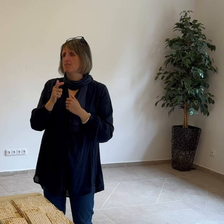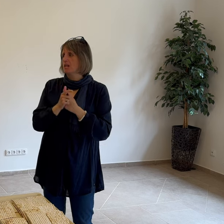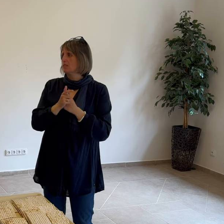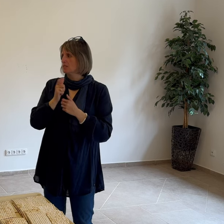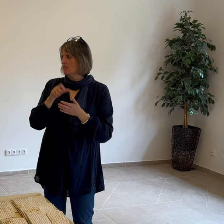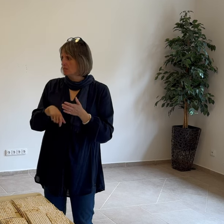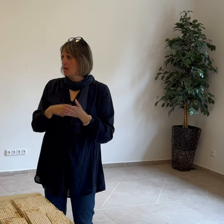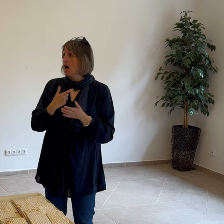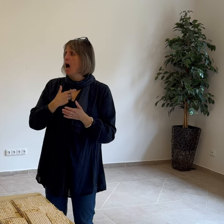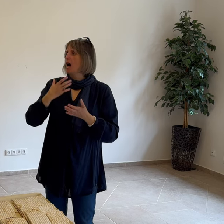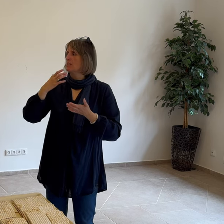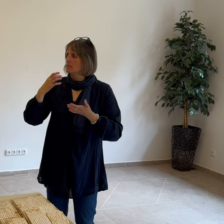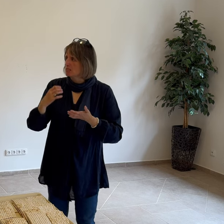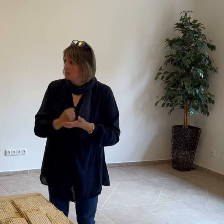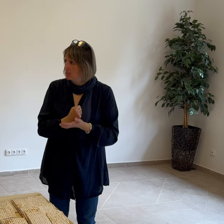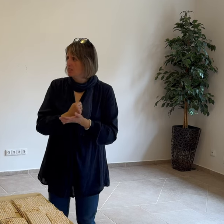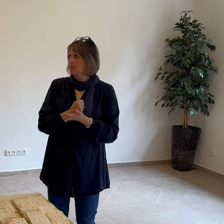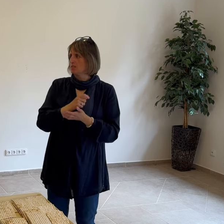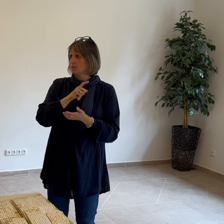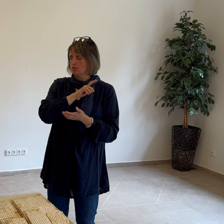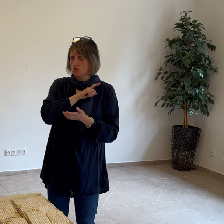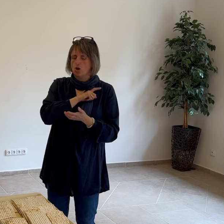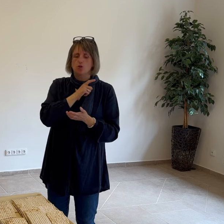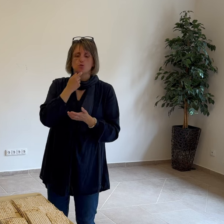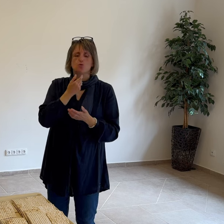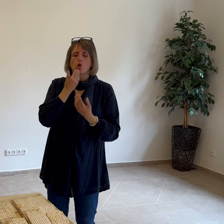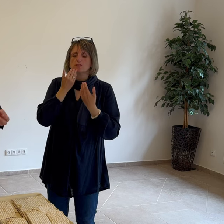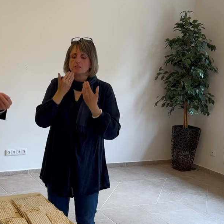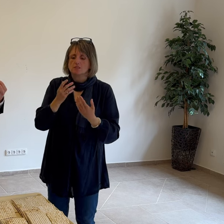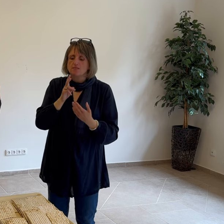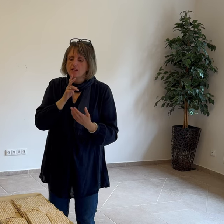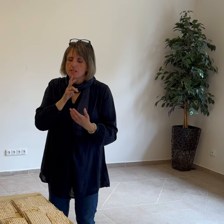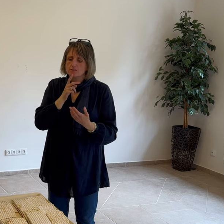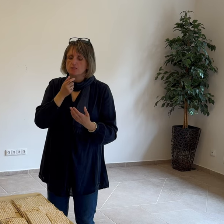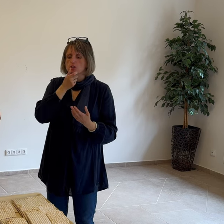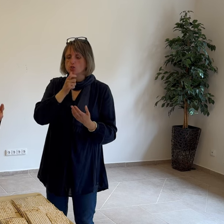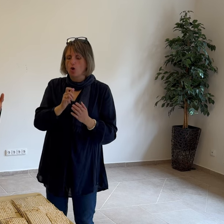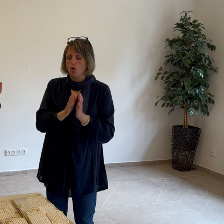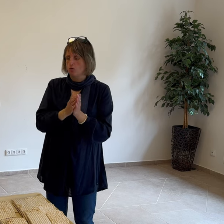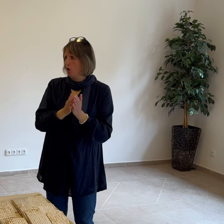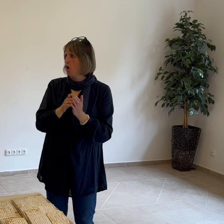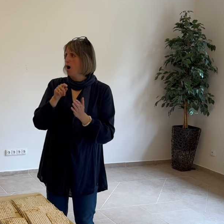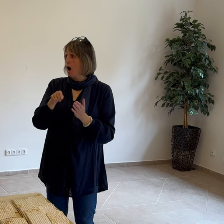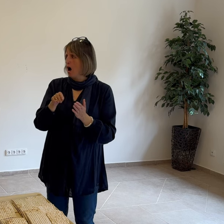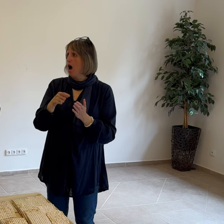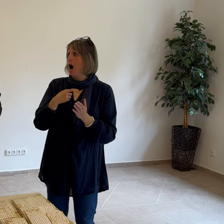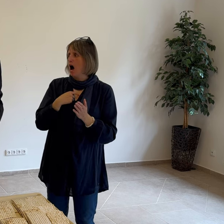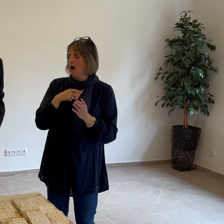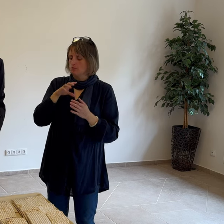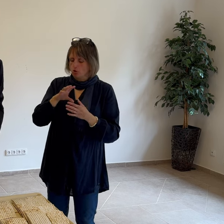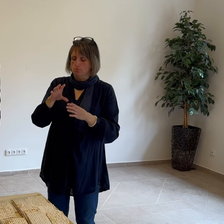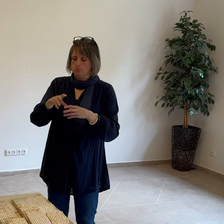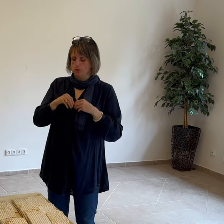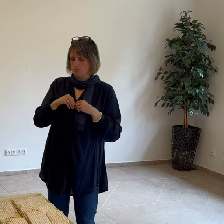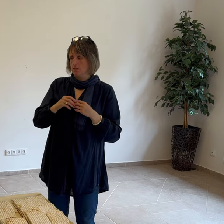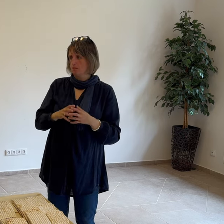že zvítězili nad ním skrze svědectví slova svého vidět se pravdivě vidět se správně